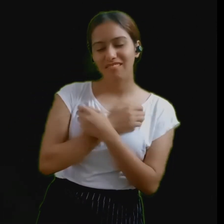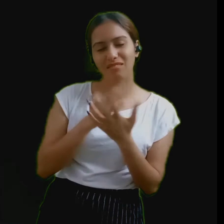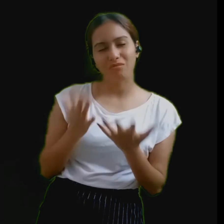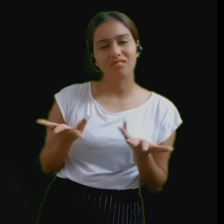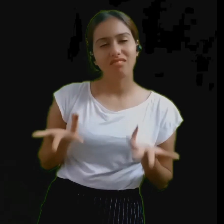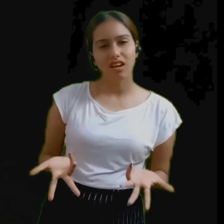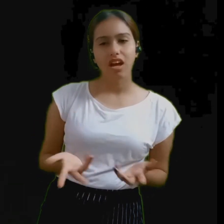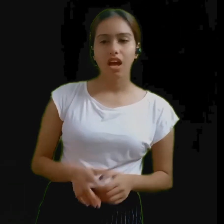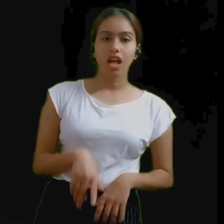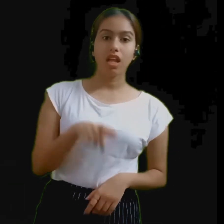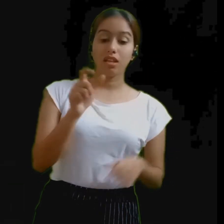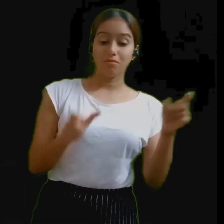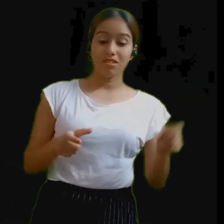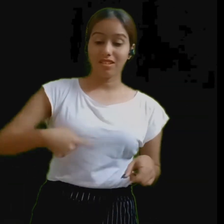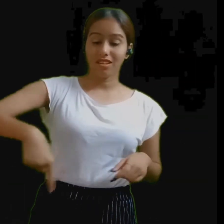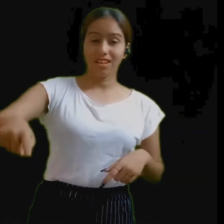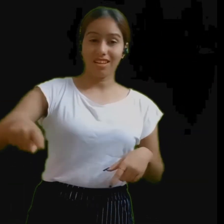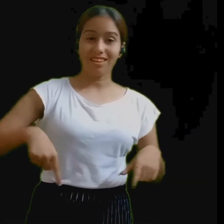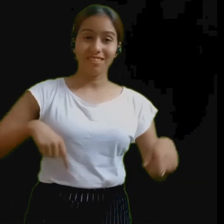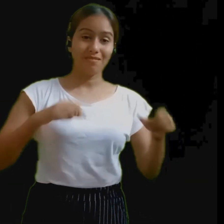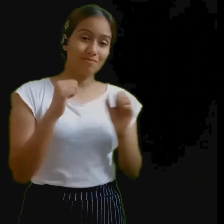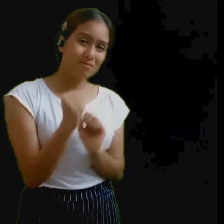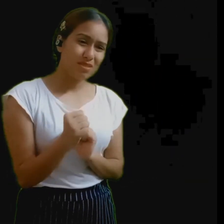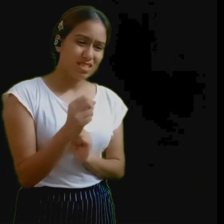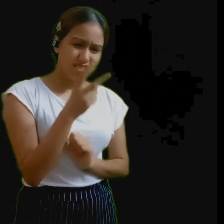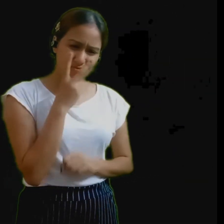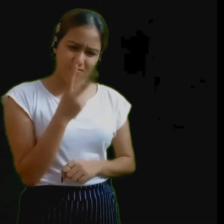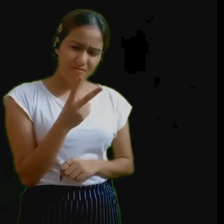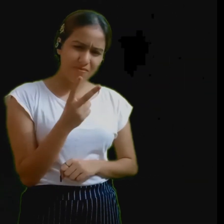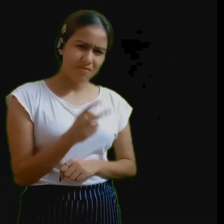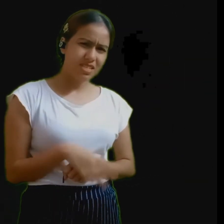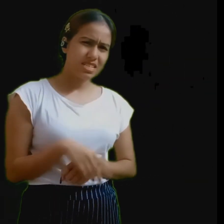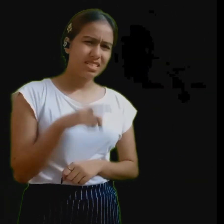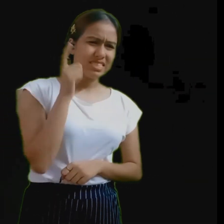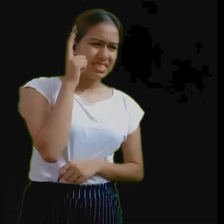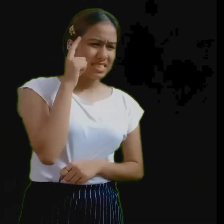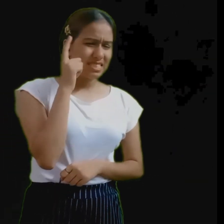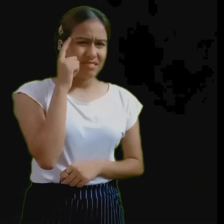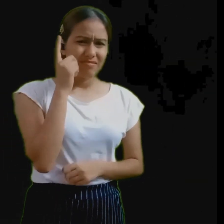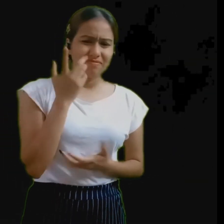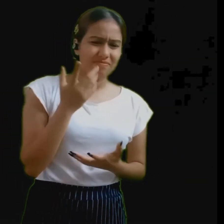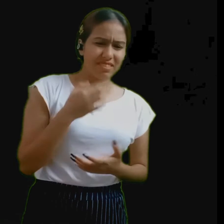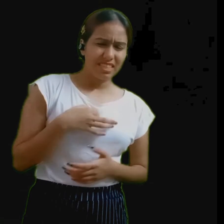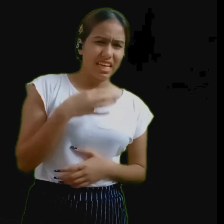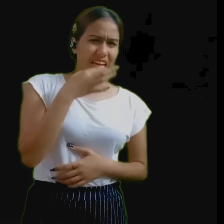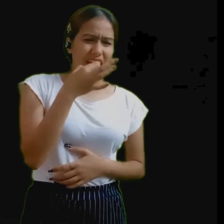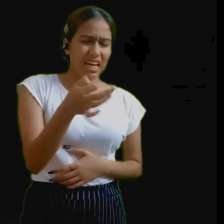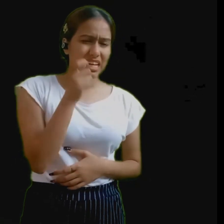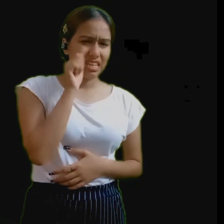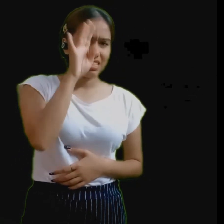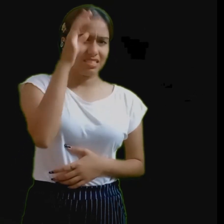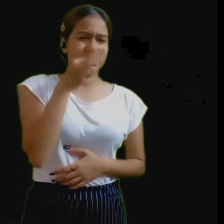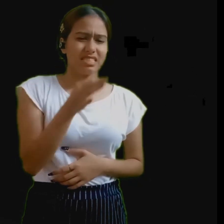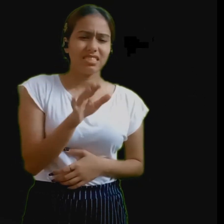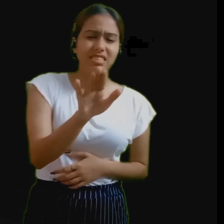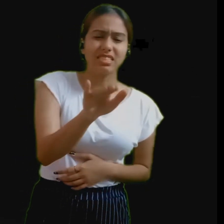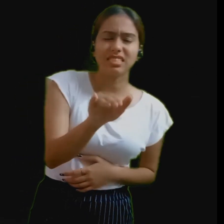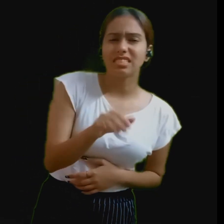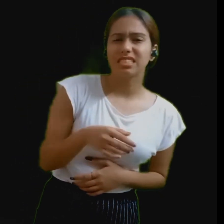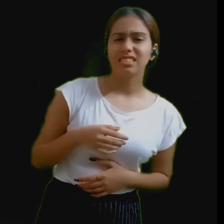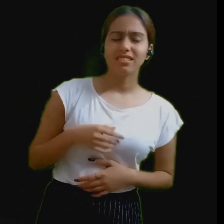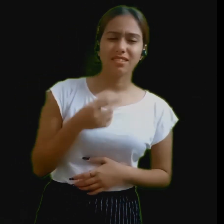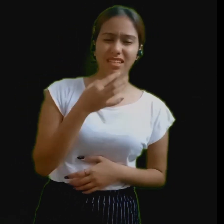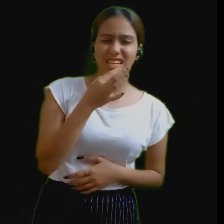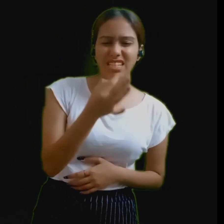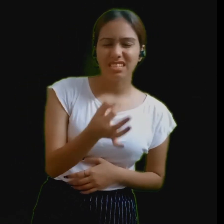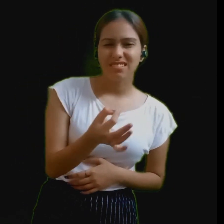एक दार्शनिक बैठा हुआ था। उस फिलोसोफर ने सोचा, हिम्मत की और जाकर के बादशाह के पास गया और बोला कि गुस्ताखी माफ हुजूर, लेकिन हमें कुछ ना कुछ करना